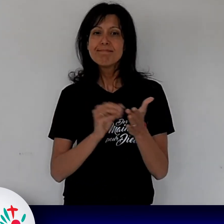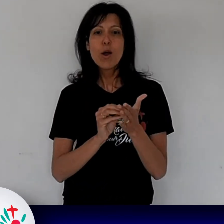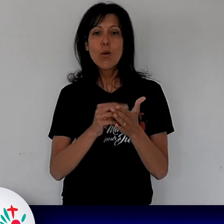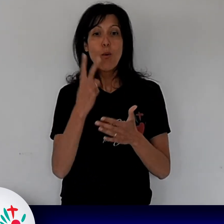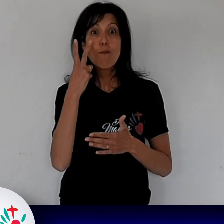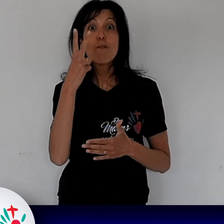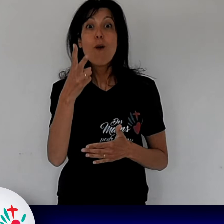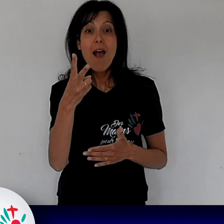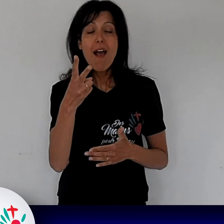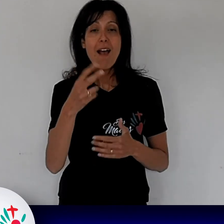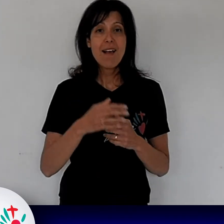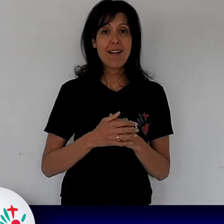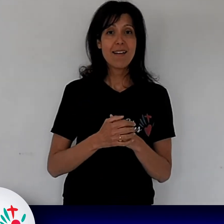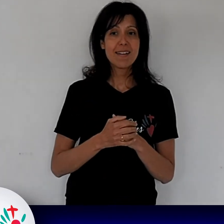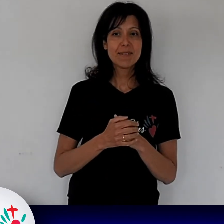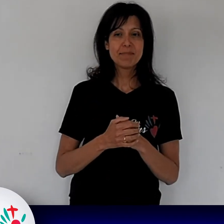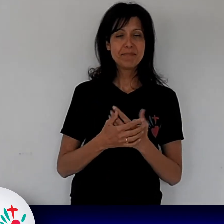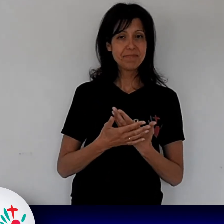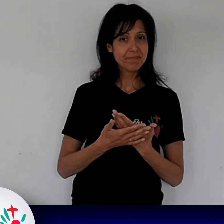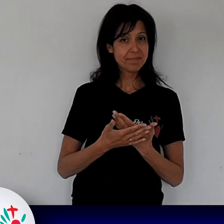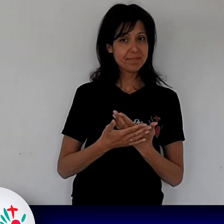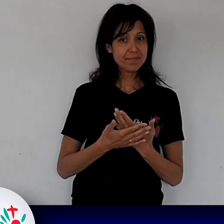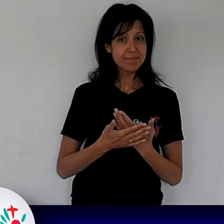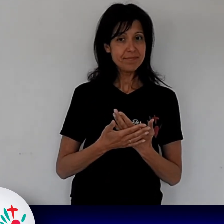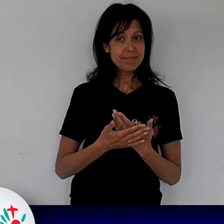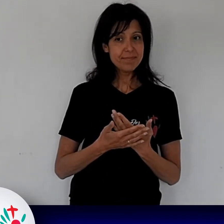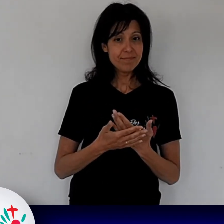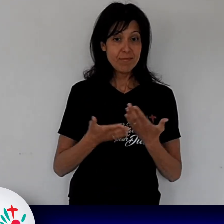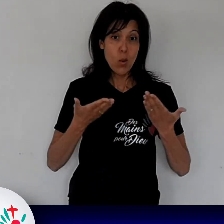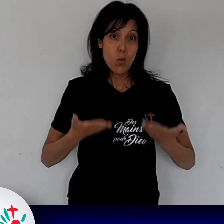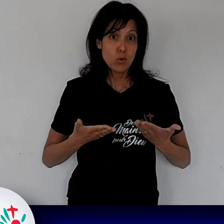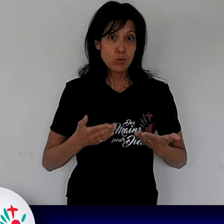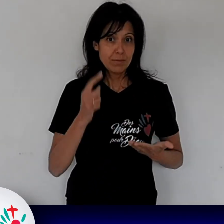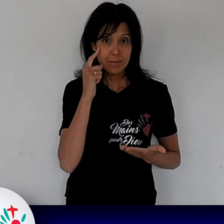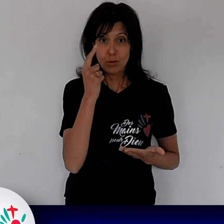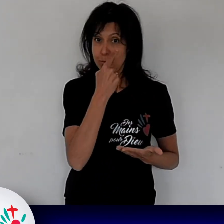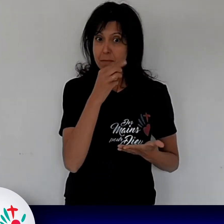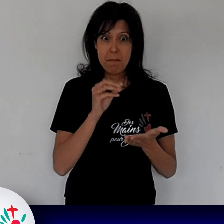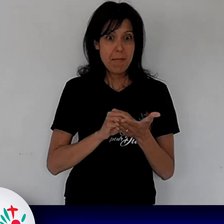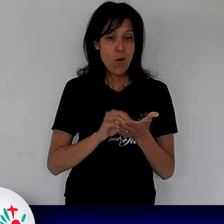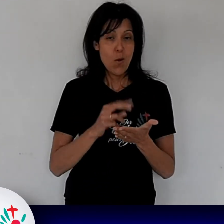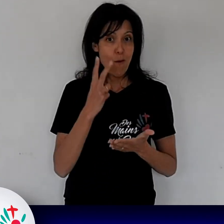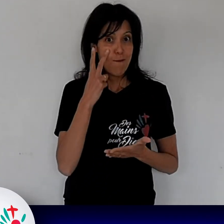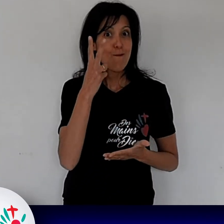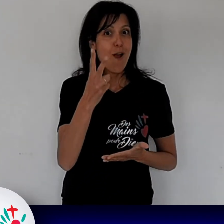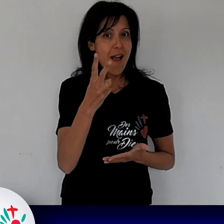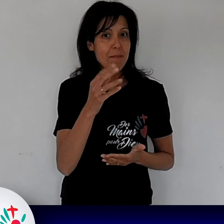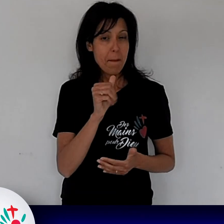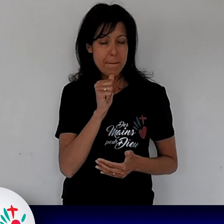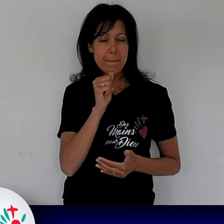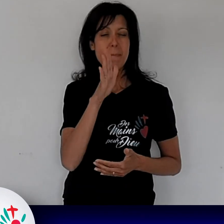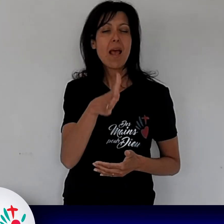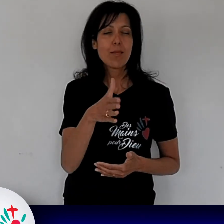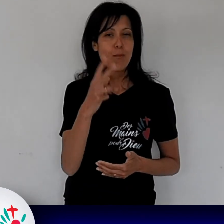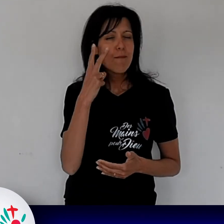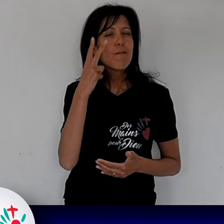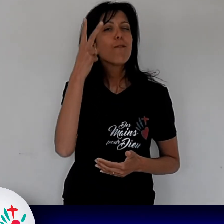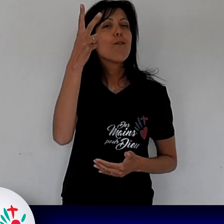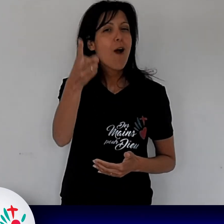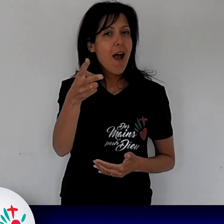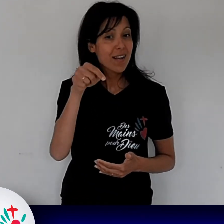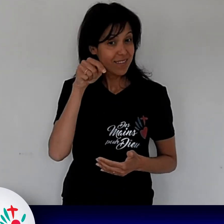Bientôt, ce que nos yeux ne voient pas aujourd'hui, bientôt nous les reverrons, mes frères, mes